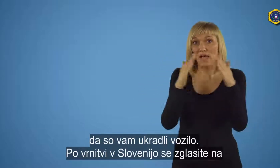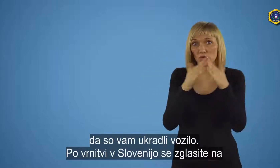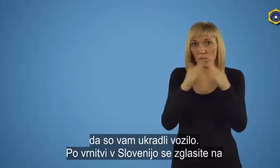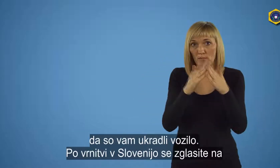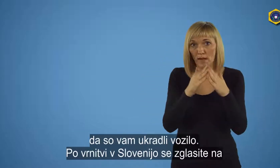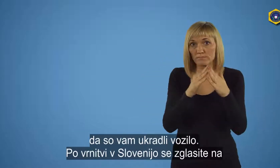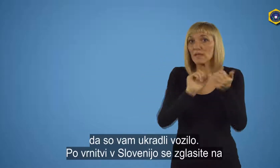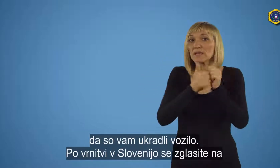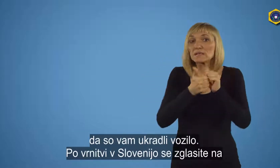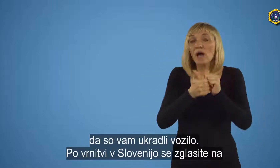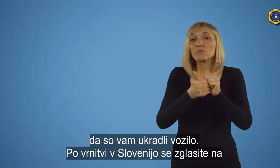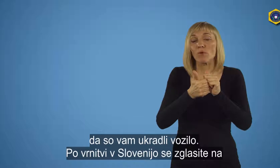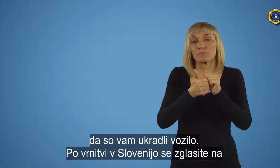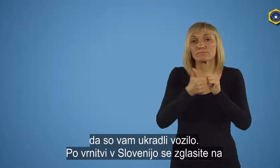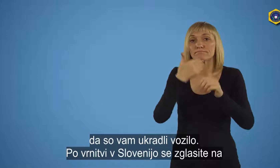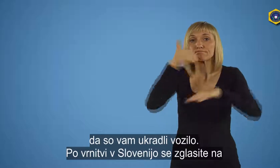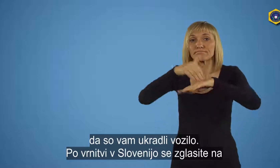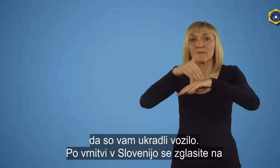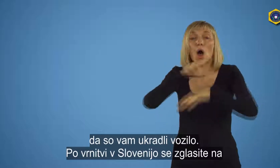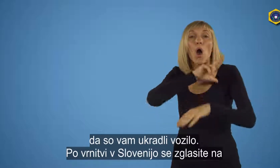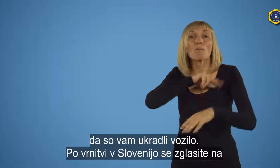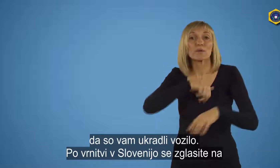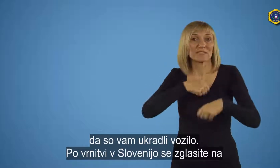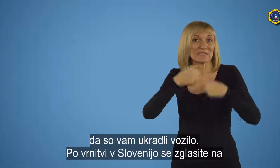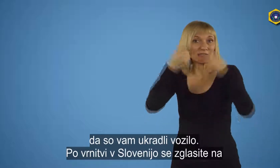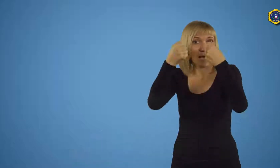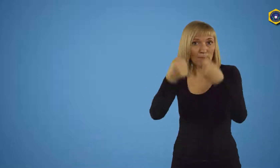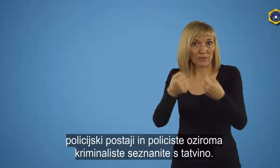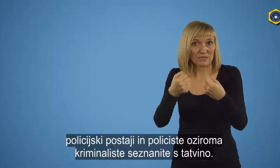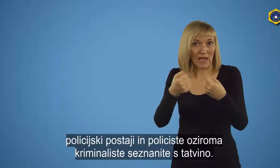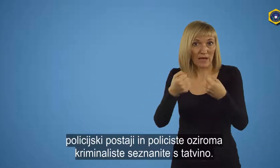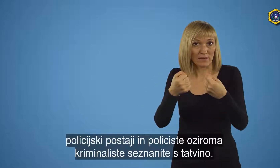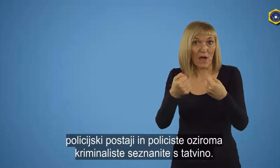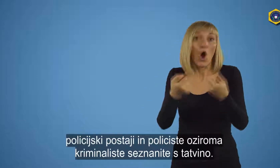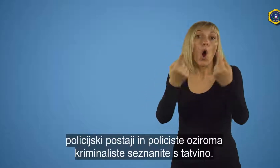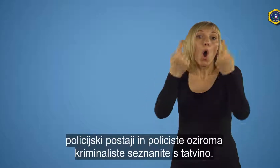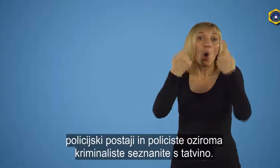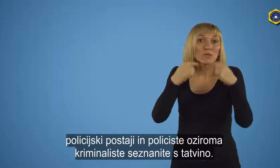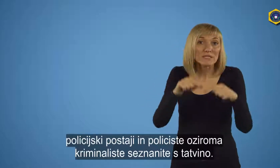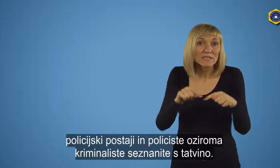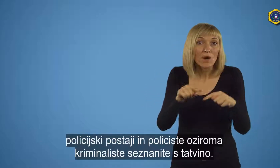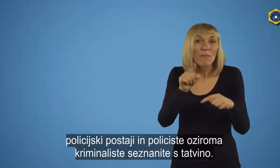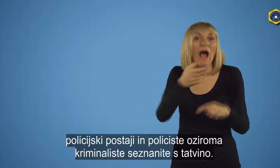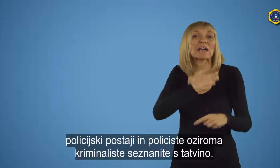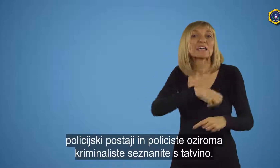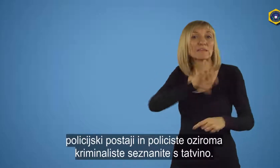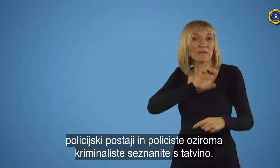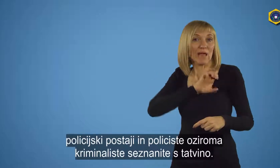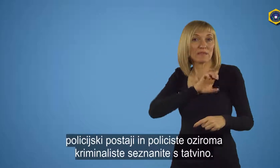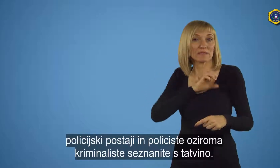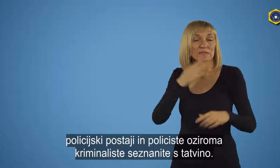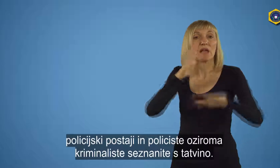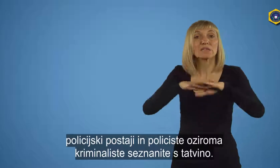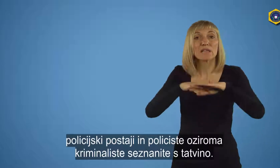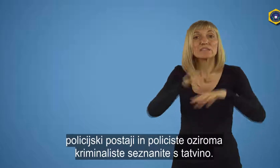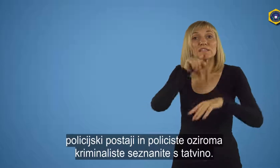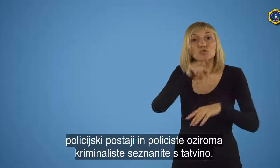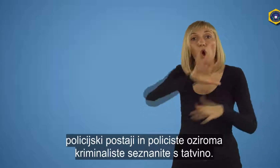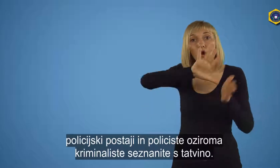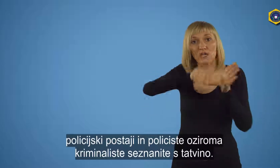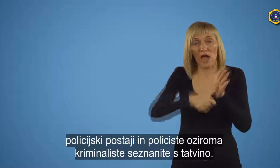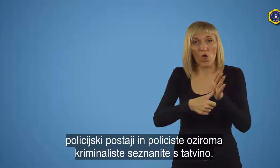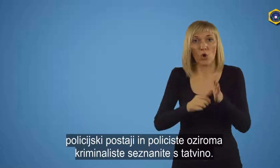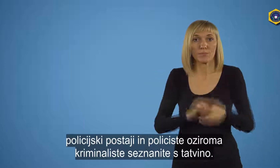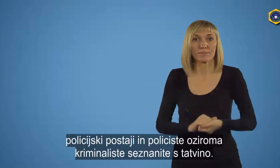Po vrnitvi v Slovenijo se zglasite na policijski postaji in policiste oziroma kriminaliste seznanite s tatvino.